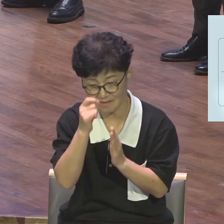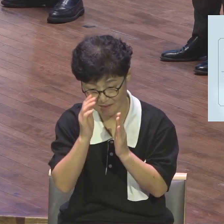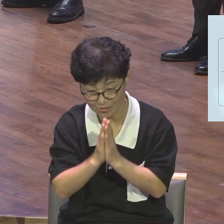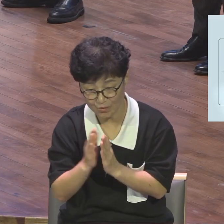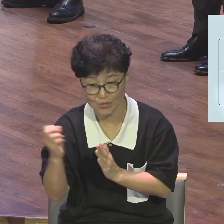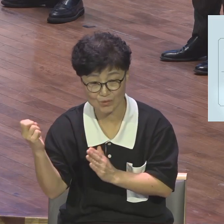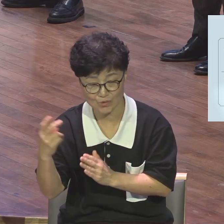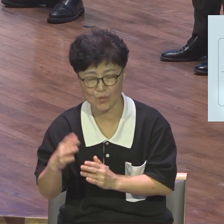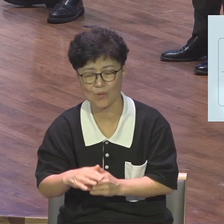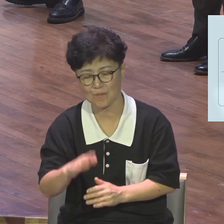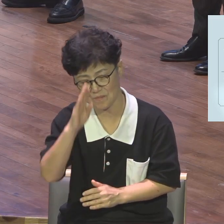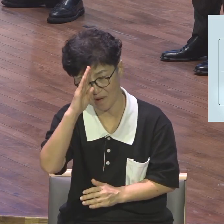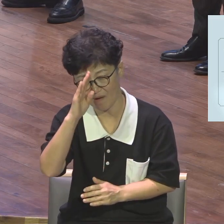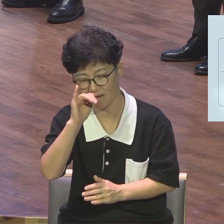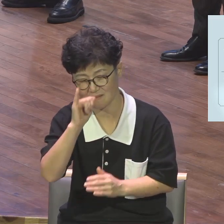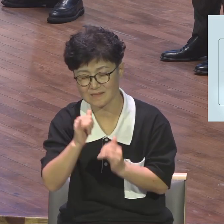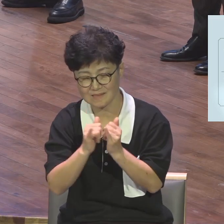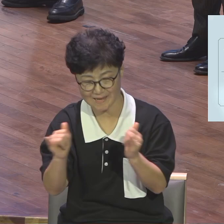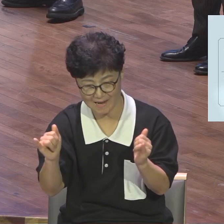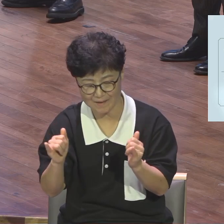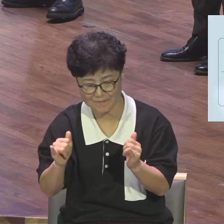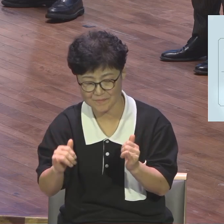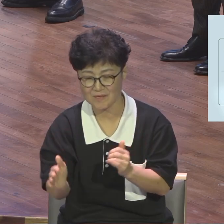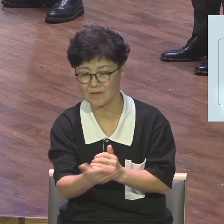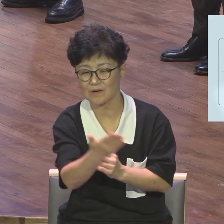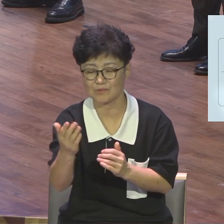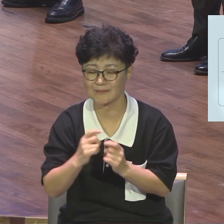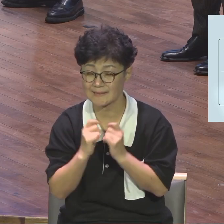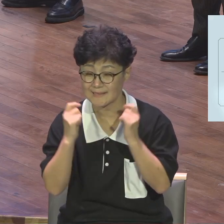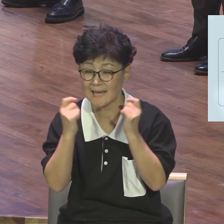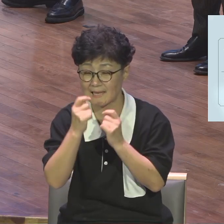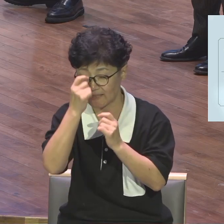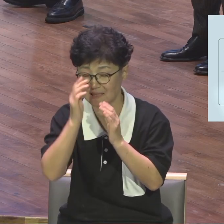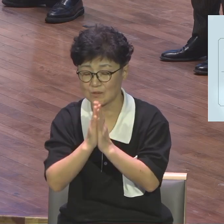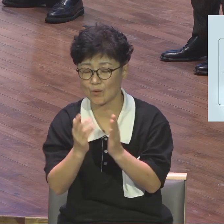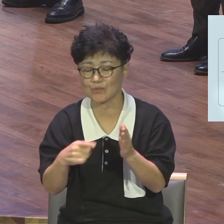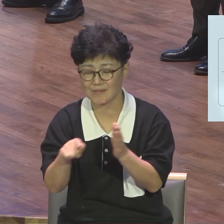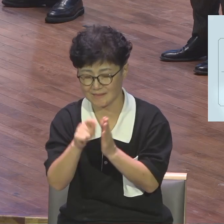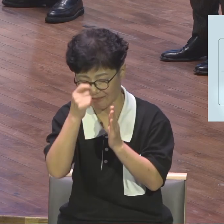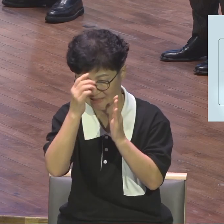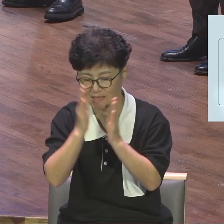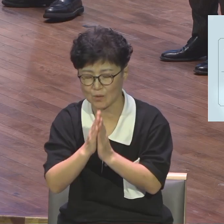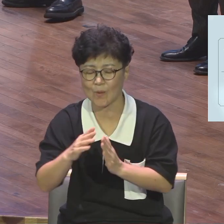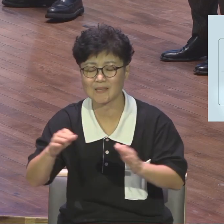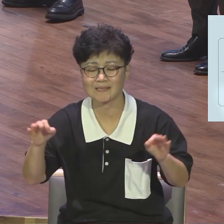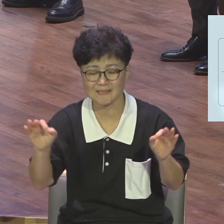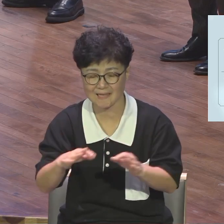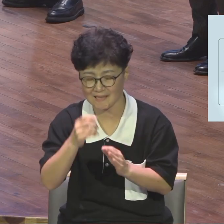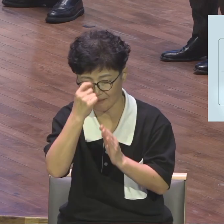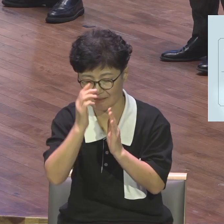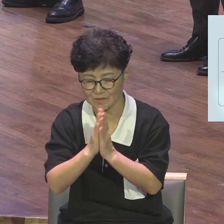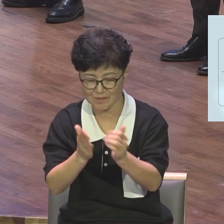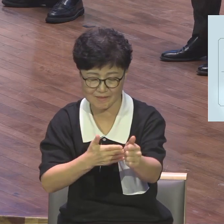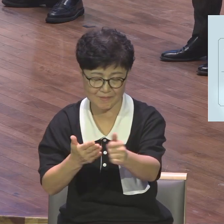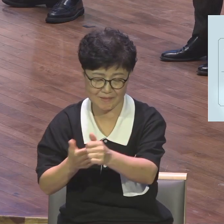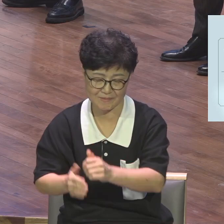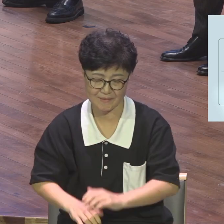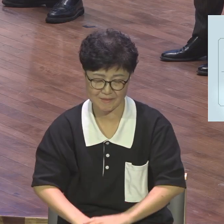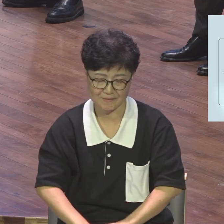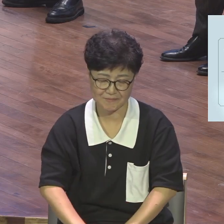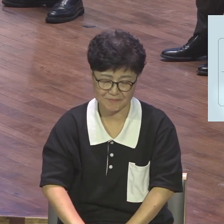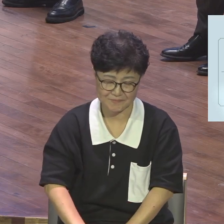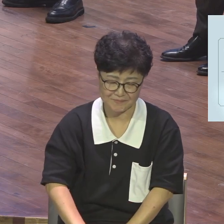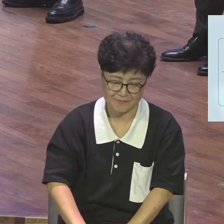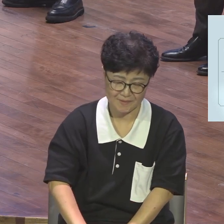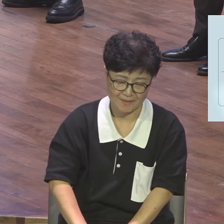또 마지막으로 개인과 가정 놓고 함께 기도하도록 하겠습니다. 하나님 감사합니다. 오늘 봉사위원회